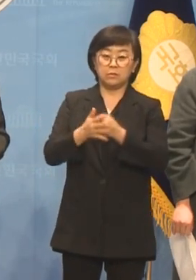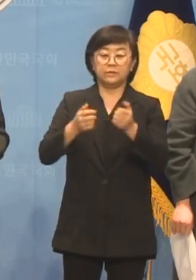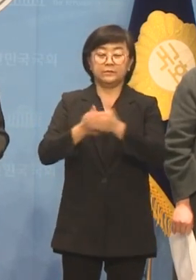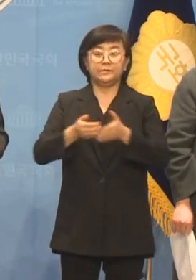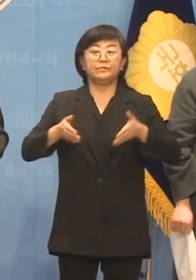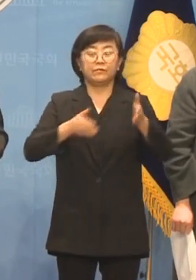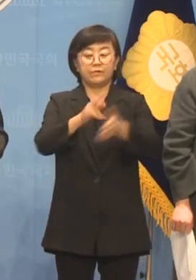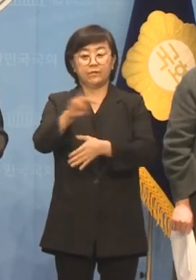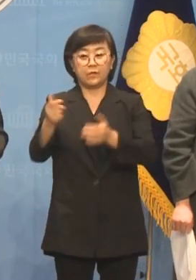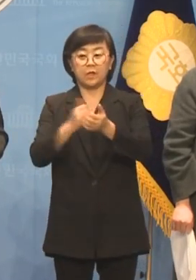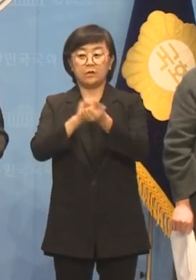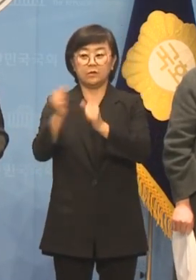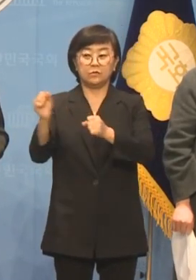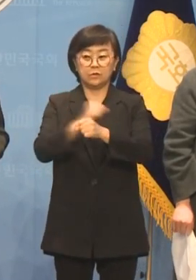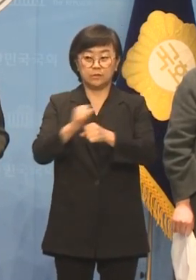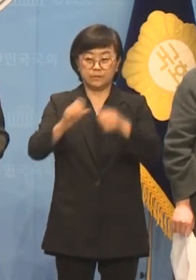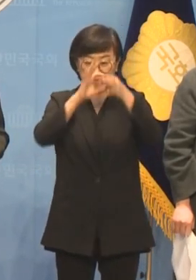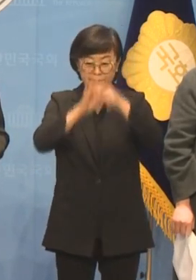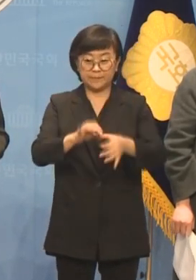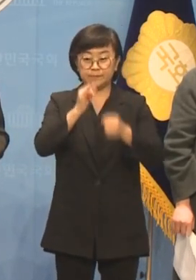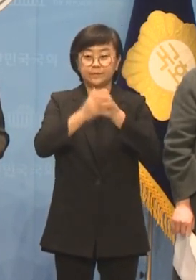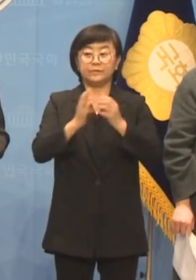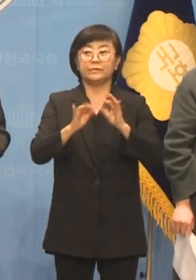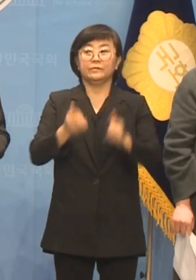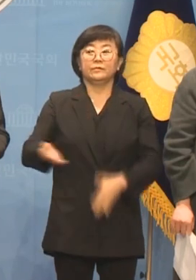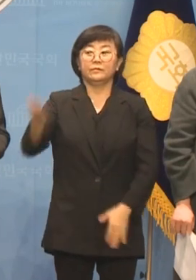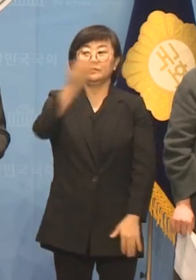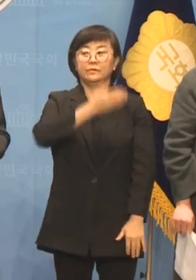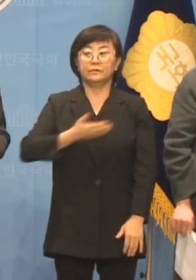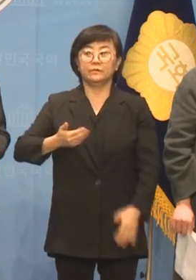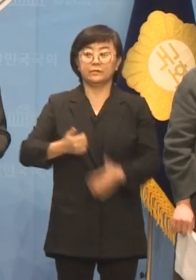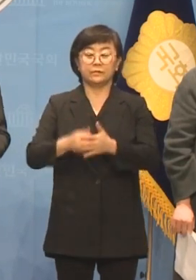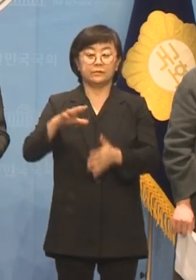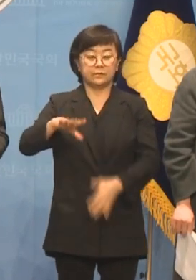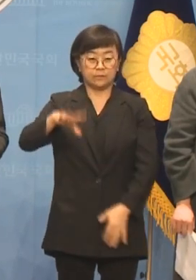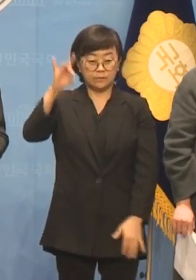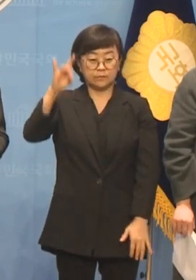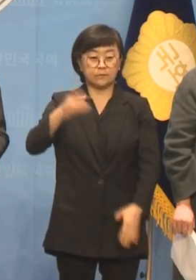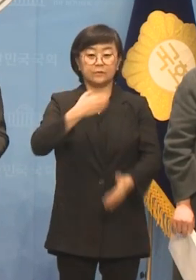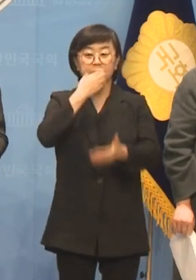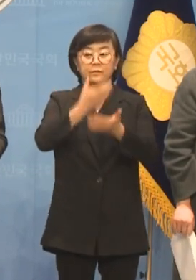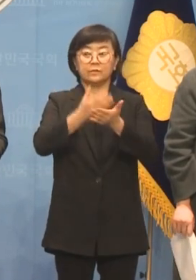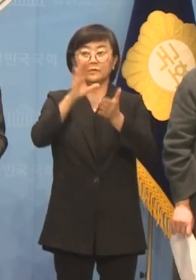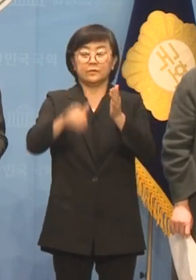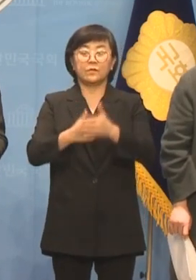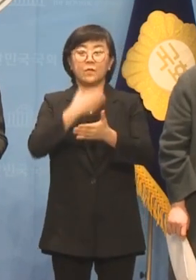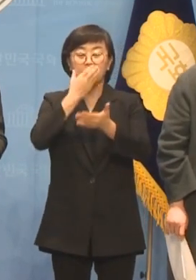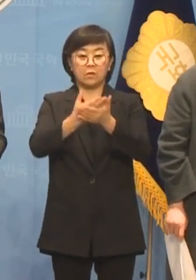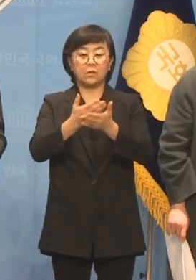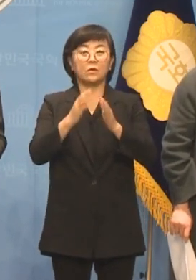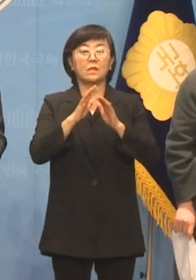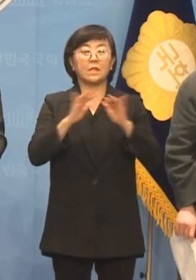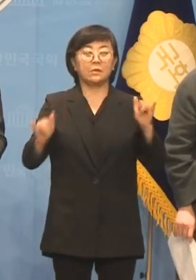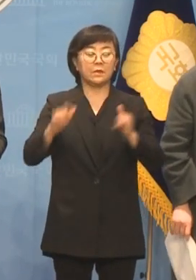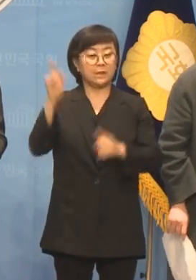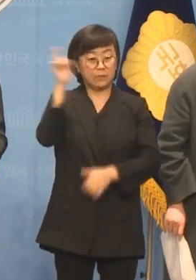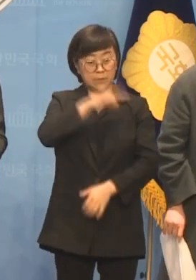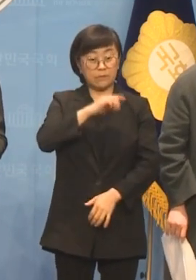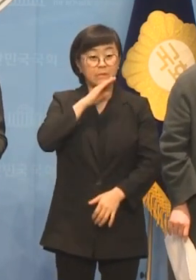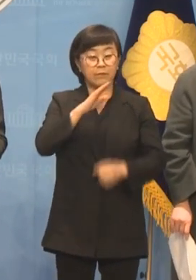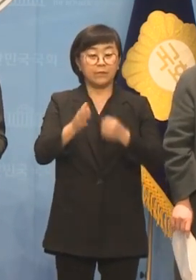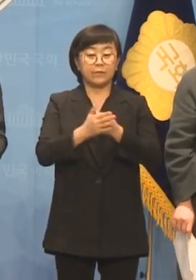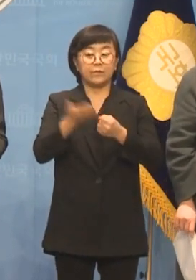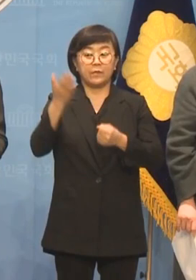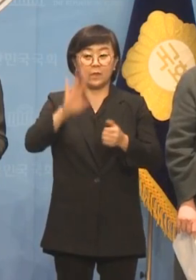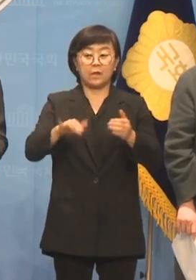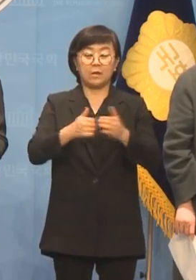조작 계속 이어지고 있습니다. 국민 여러분, 처음 속일 때는 속인 놈이 나쁜 놈입니다.